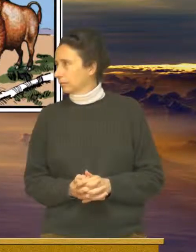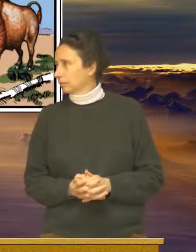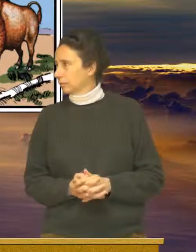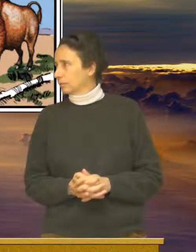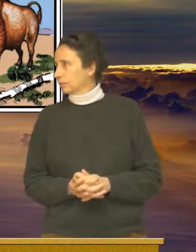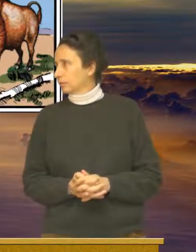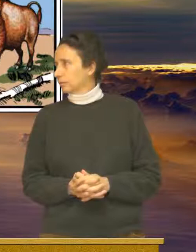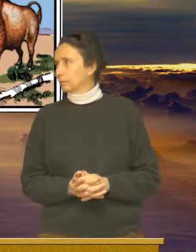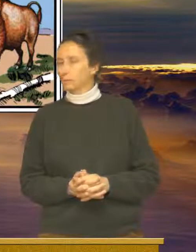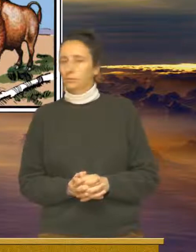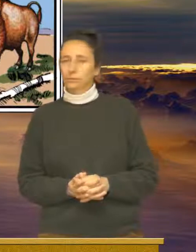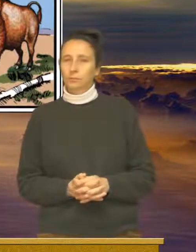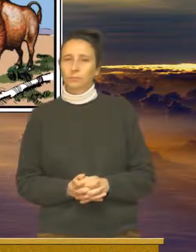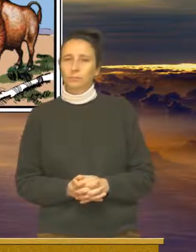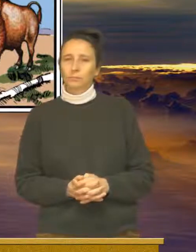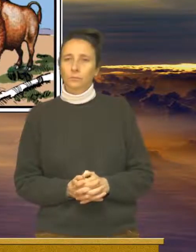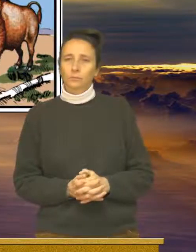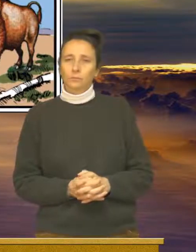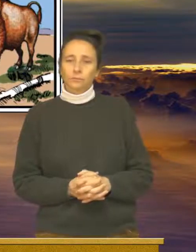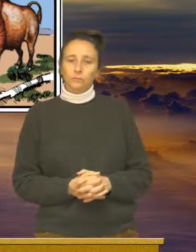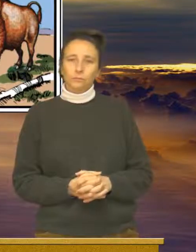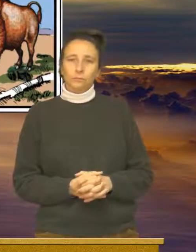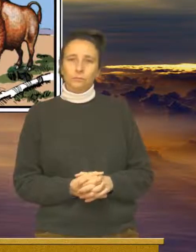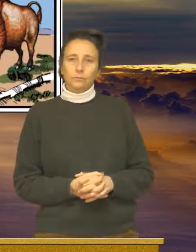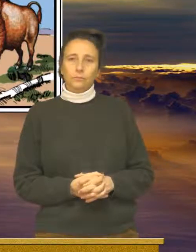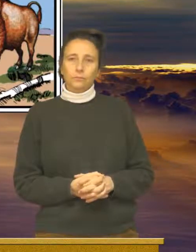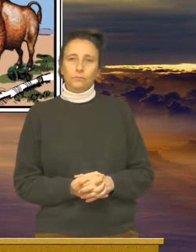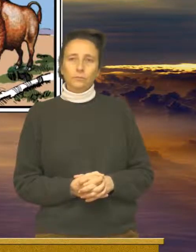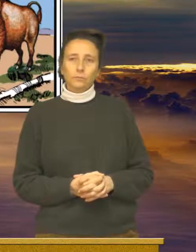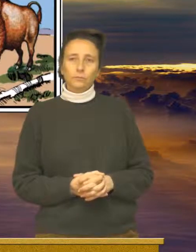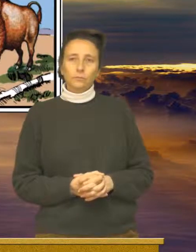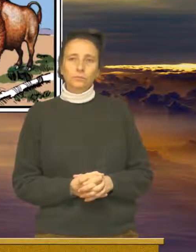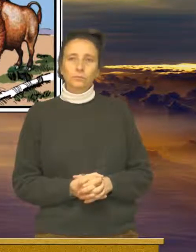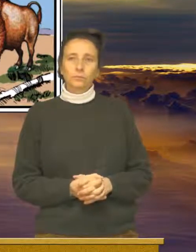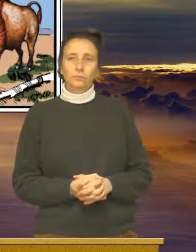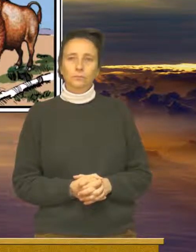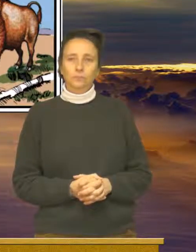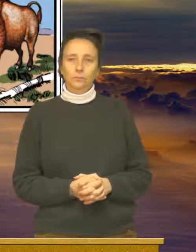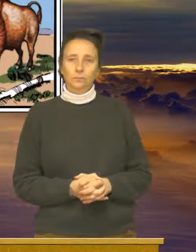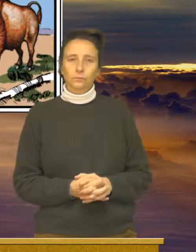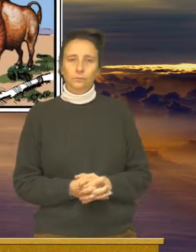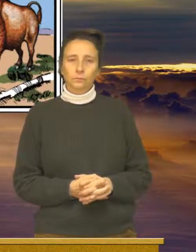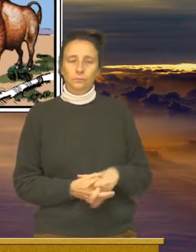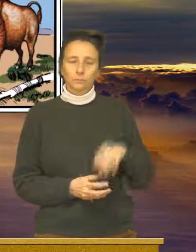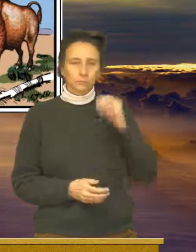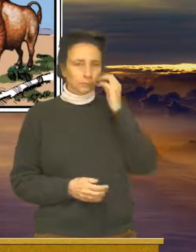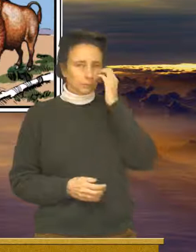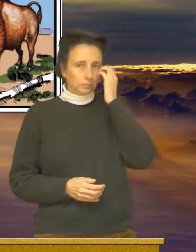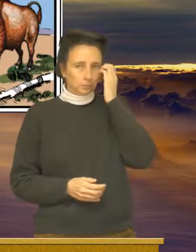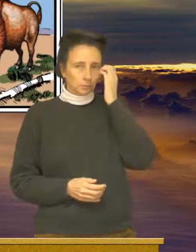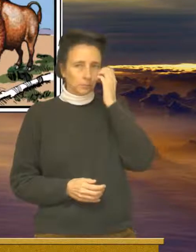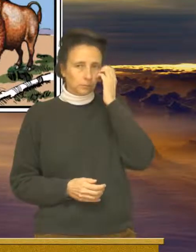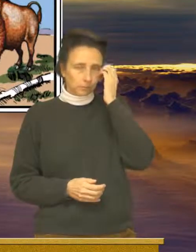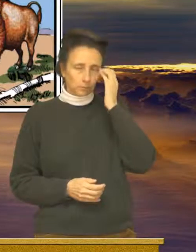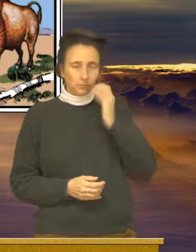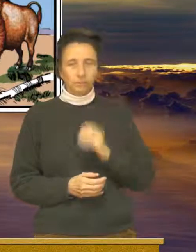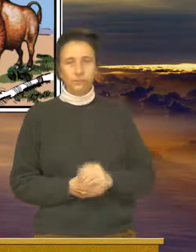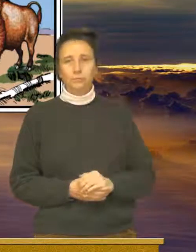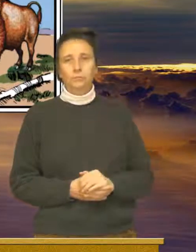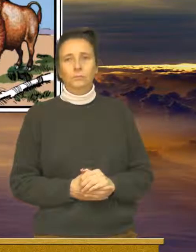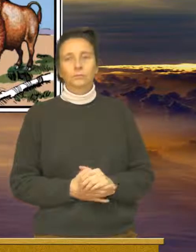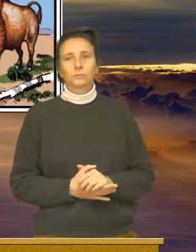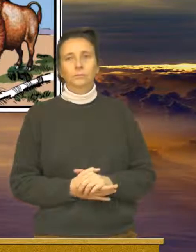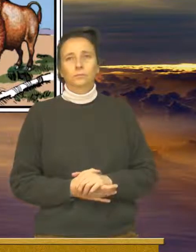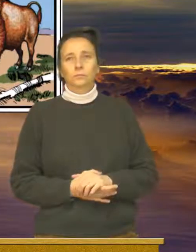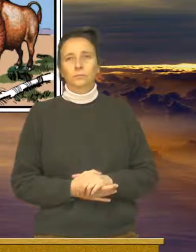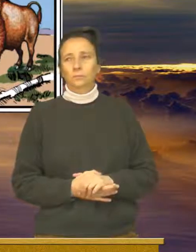dedican en esto a debilitar la influencia de la ley de Dios. Por eso debemos ser sumamente cuidadosos